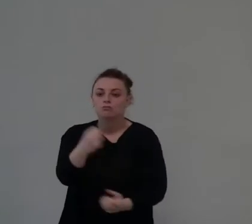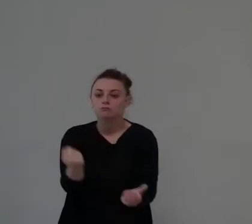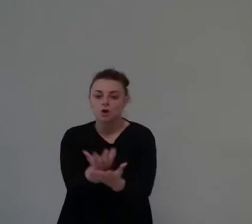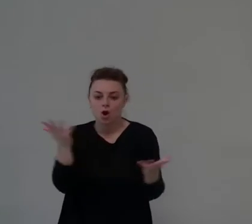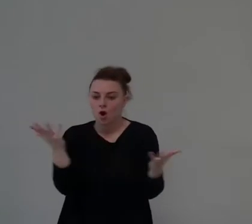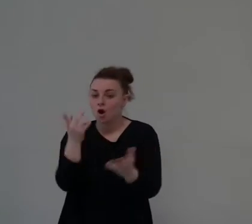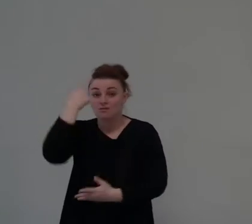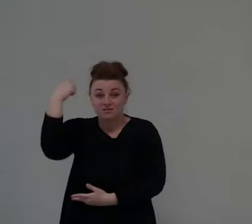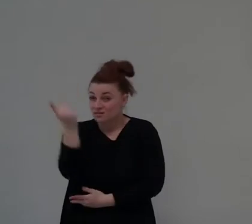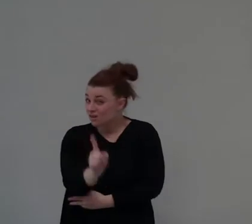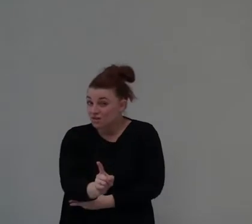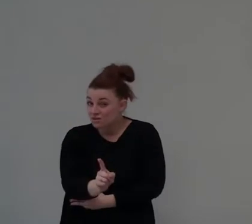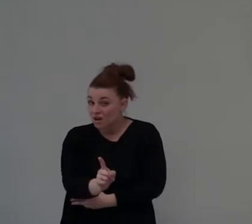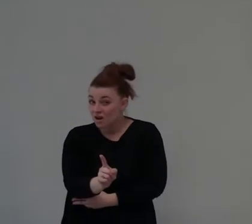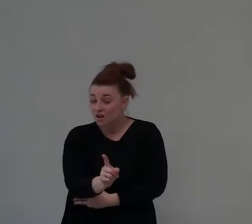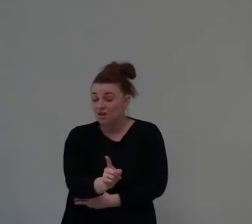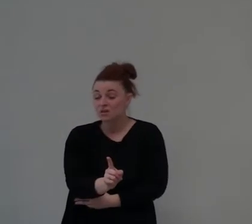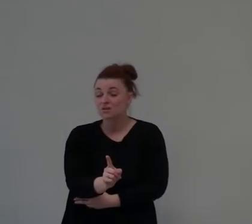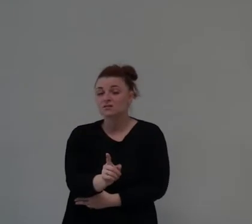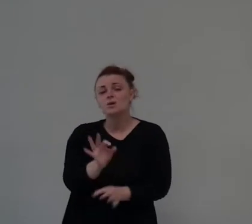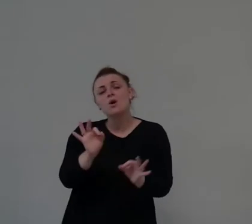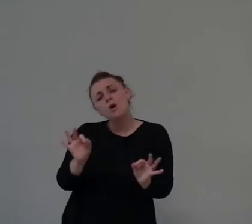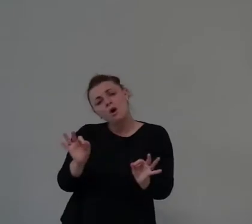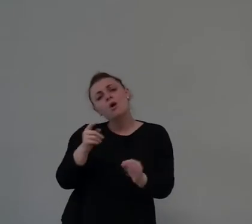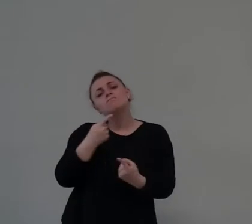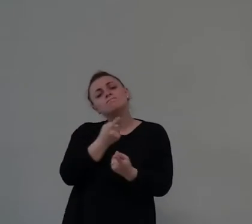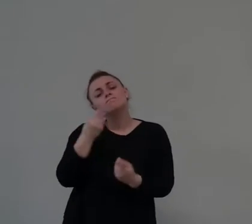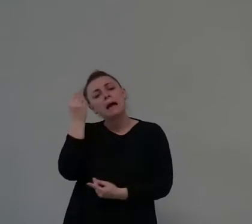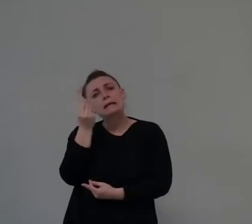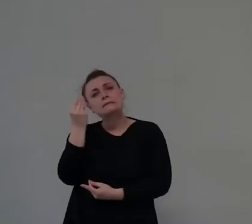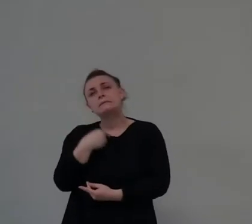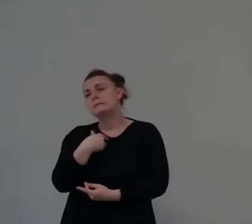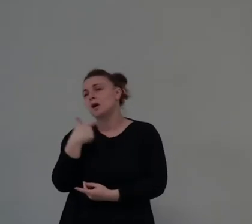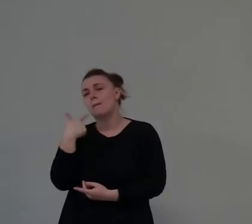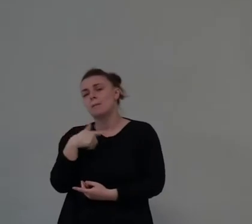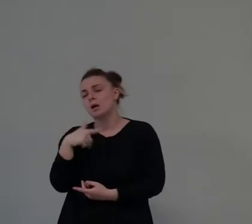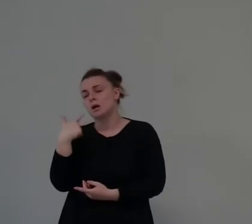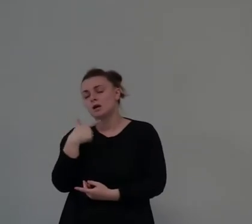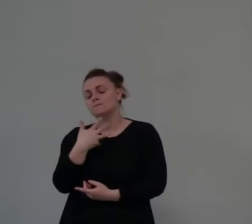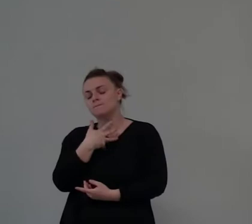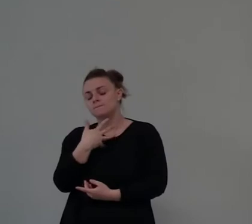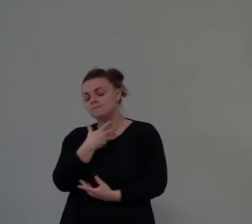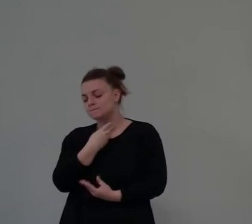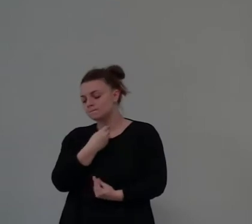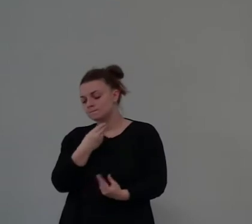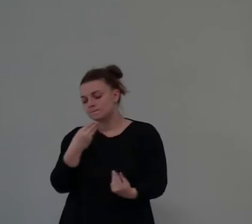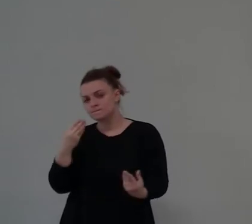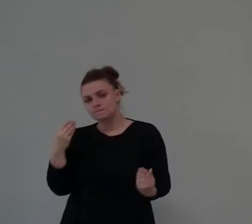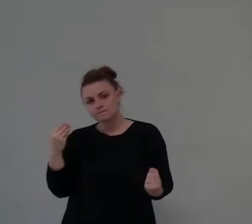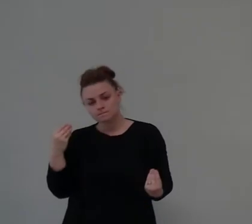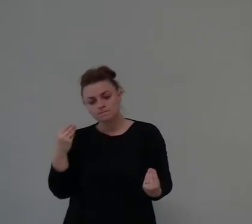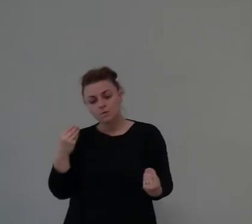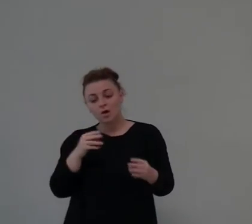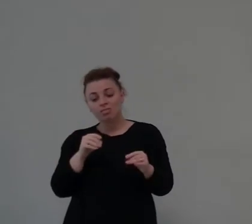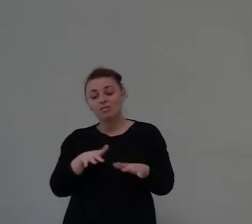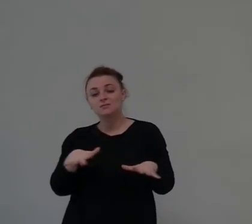e se pensi che stai peccando e sei a motivo del tuo peccato in quel